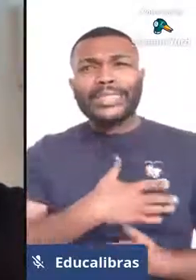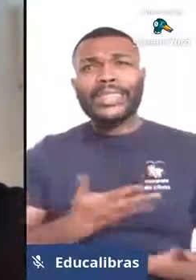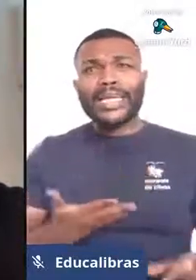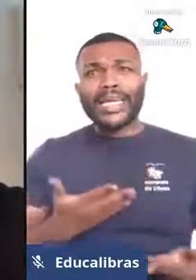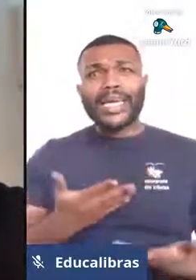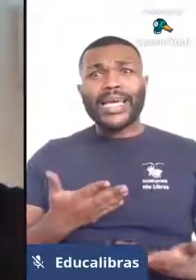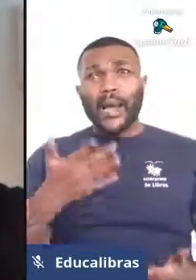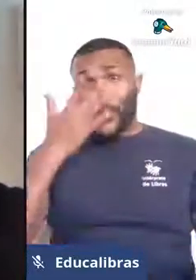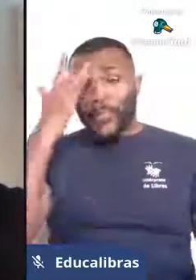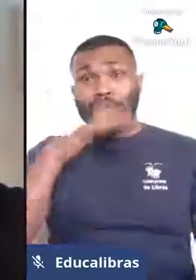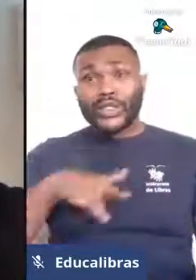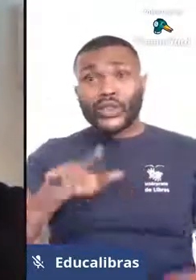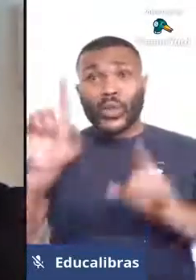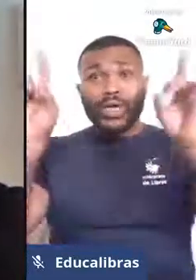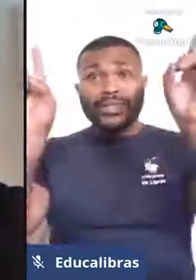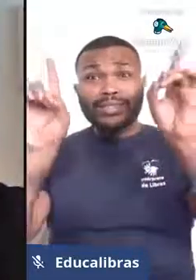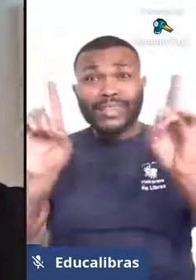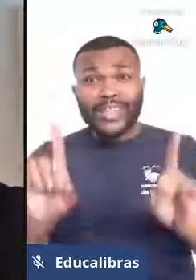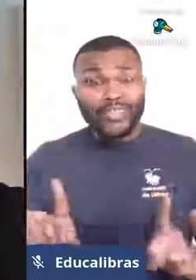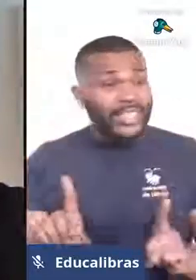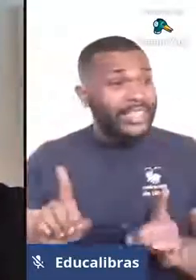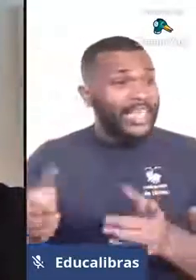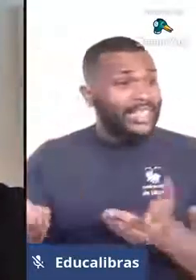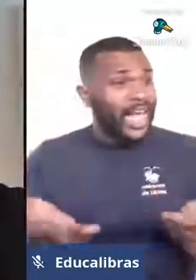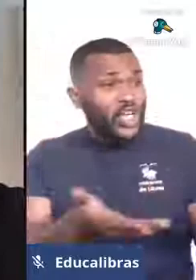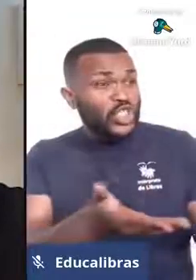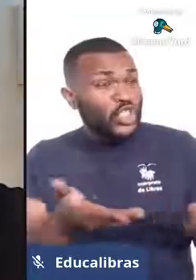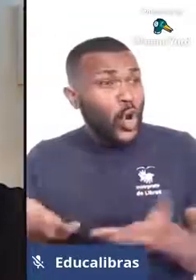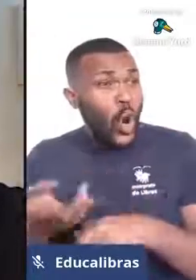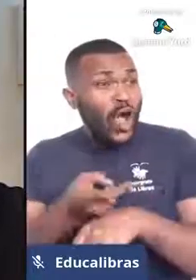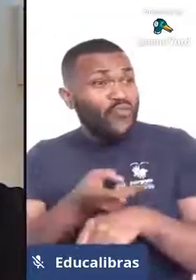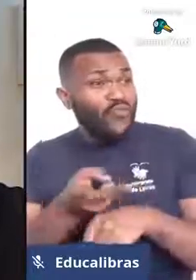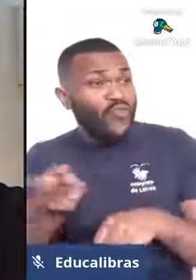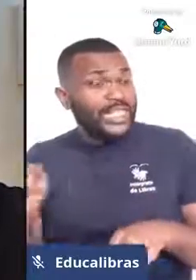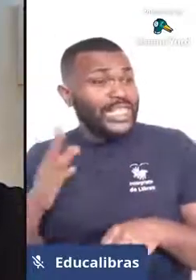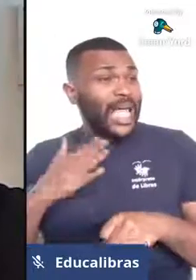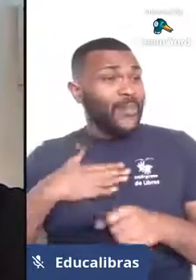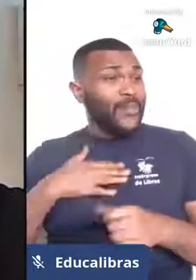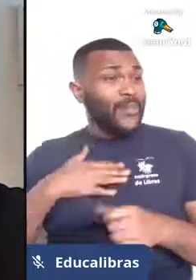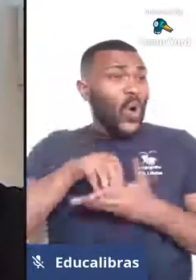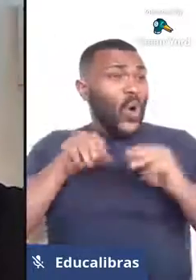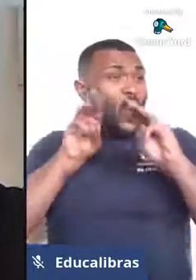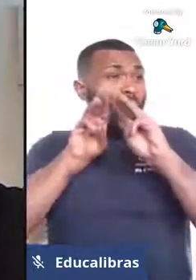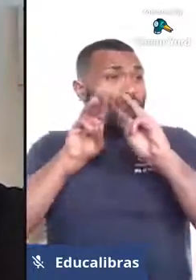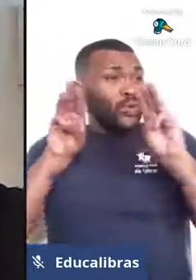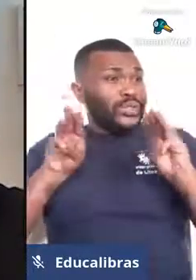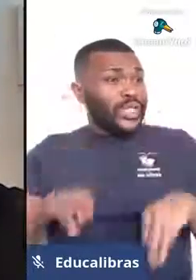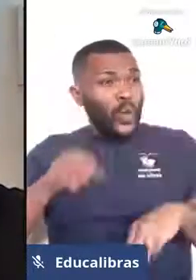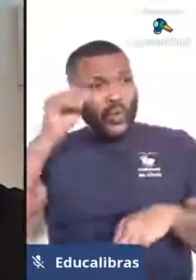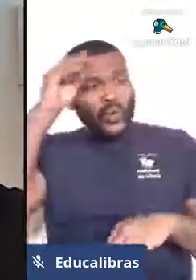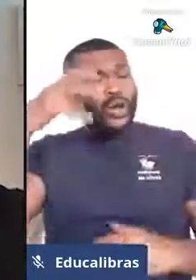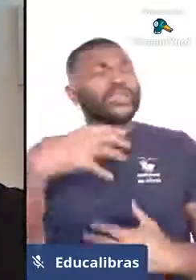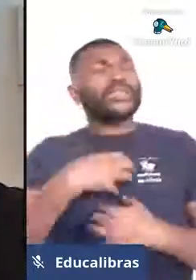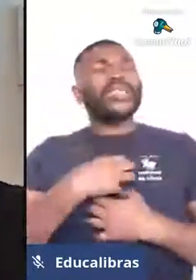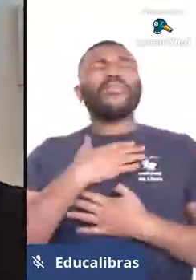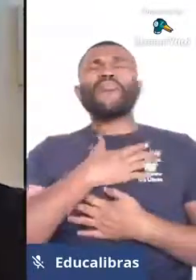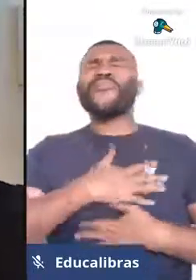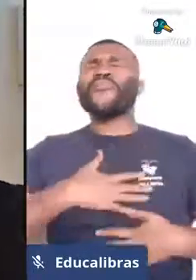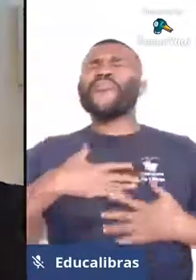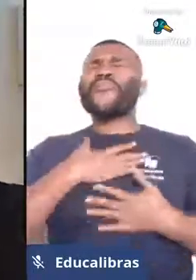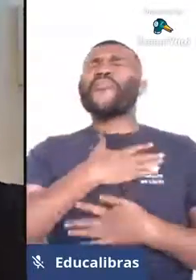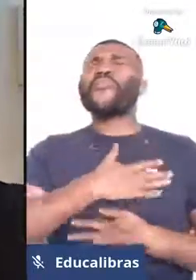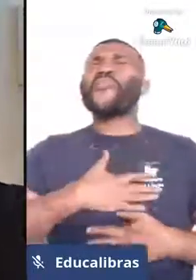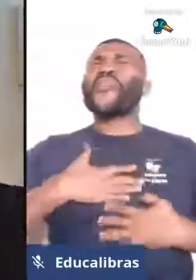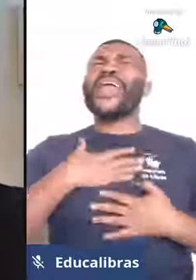pessoas com deficiência para visitar o seu espaço cultural é de um prazer tão imenso, te